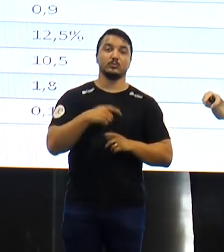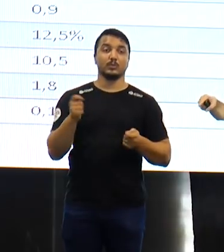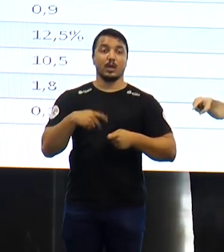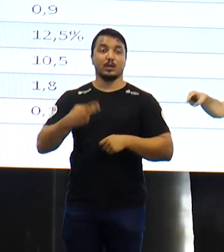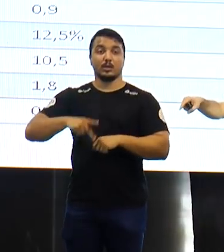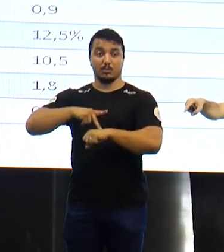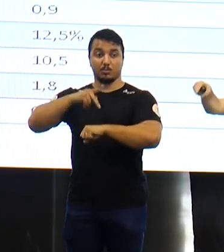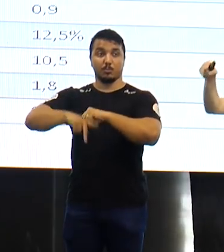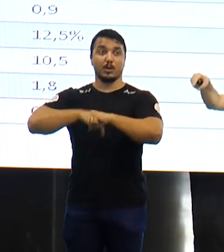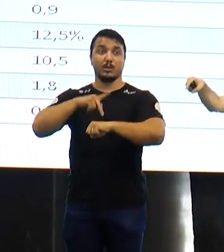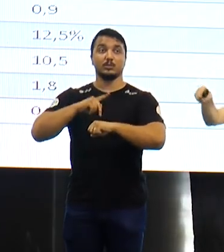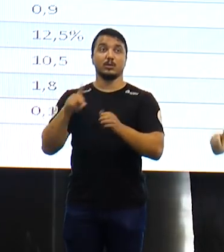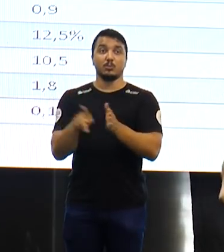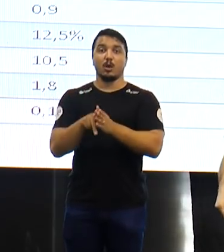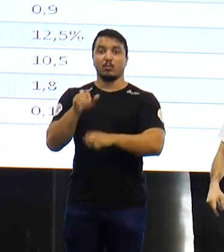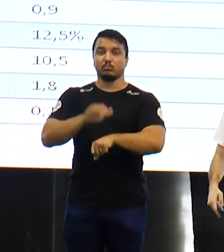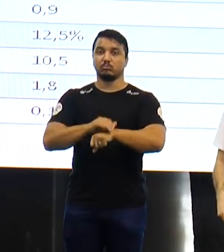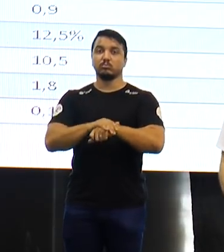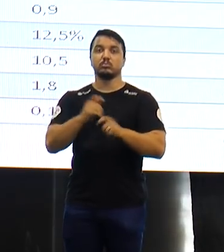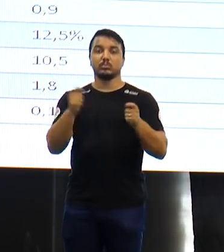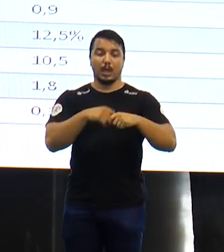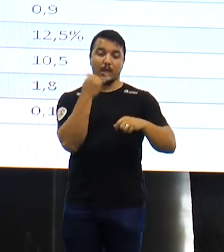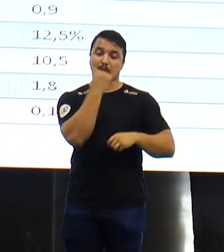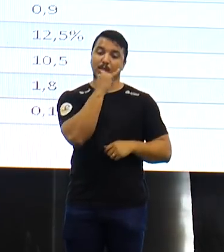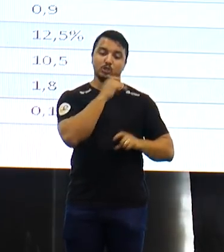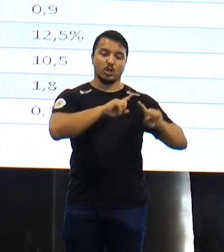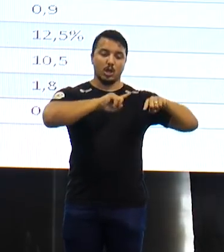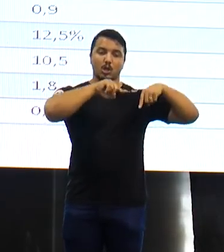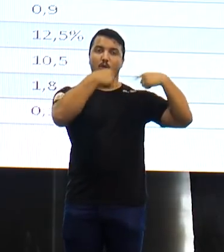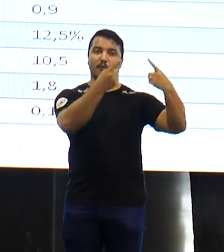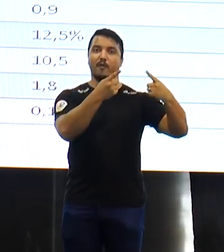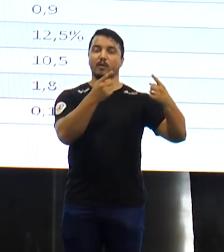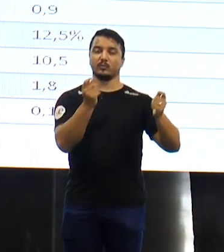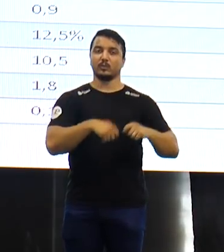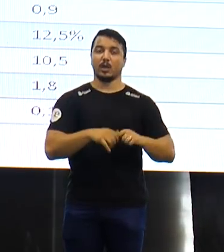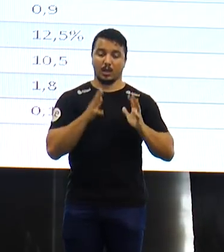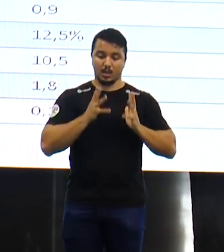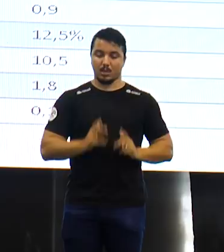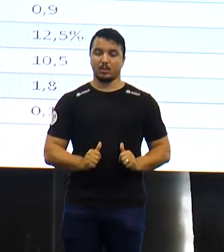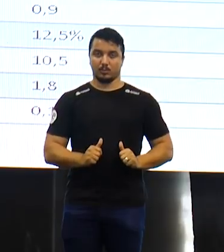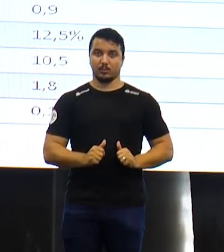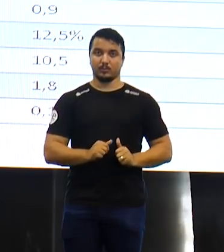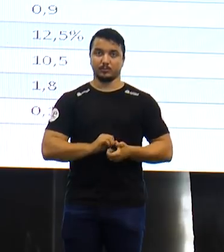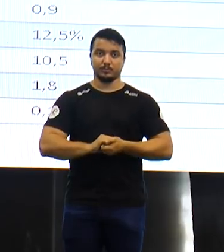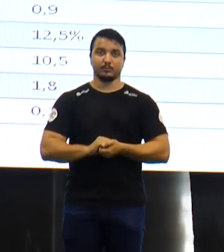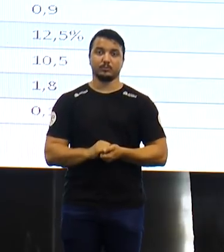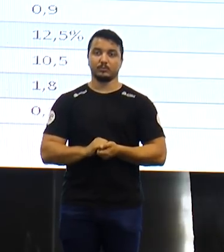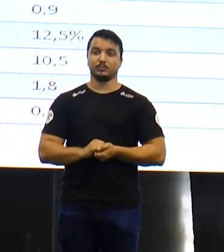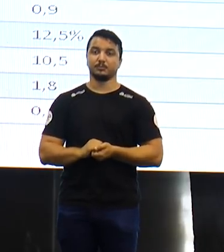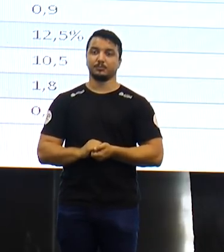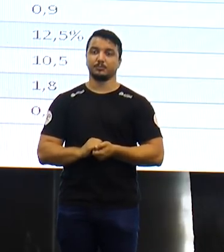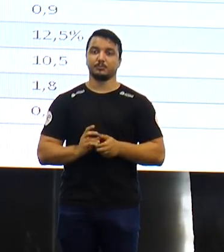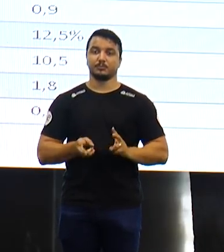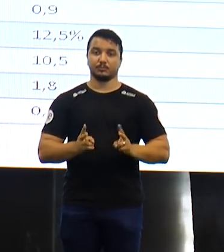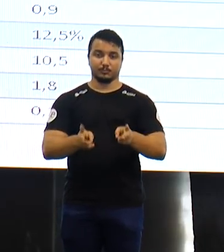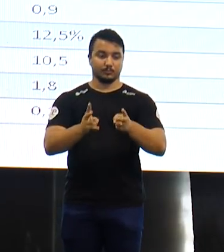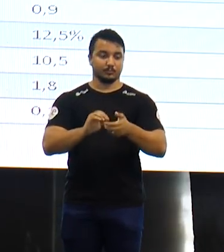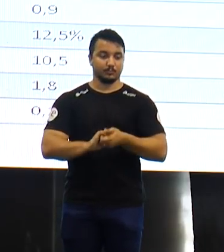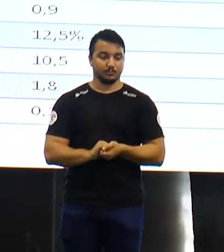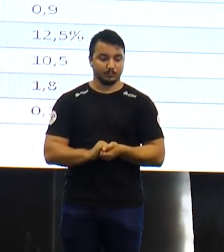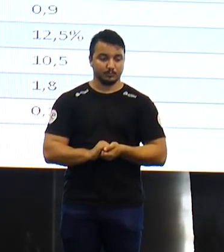esse país um país autossuficiente em energia renovável, limpa, certo? Mas vamos seguir.